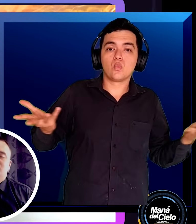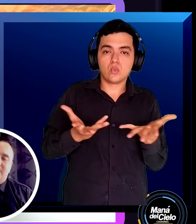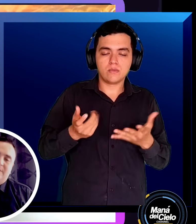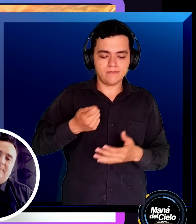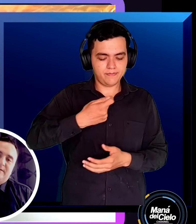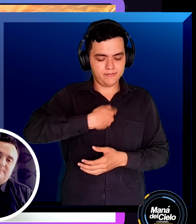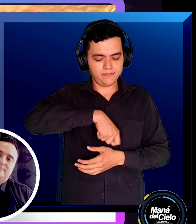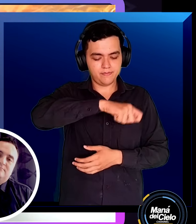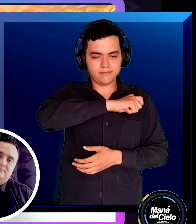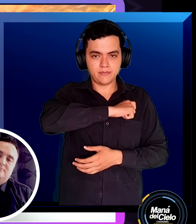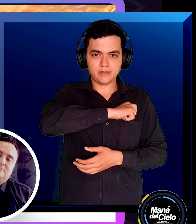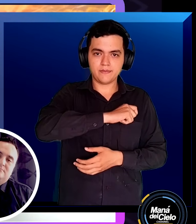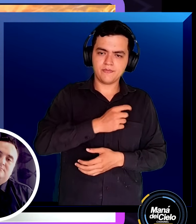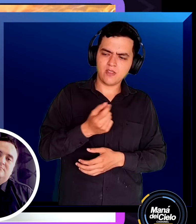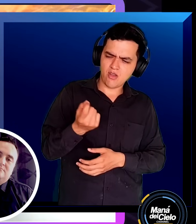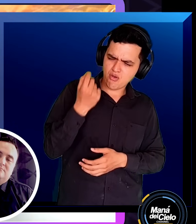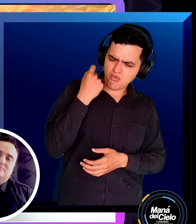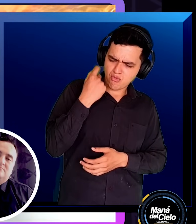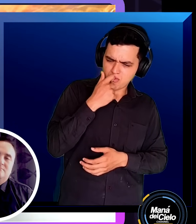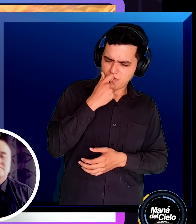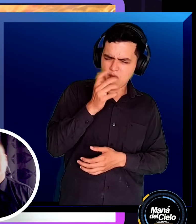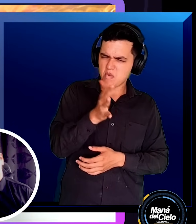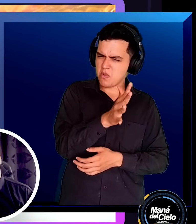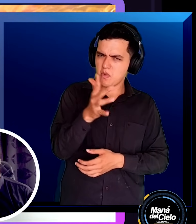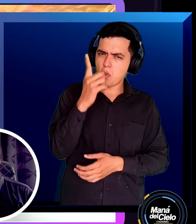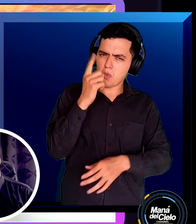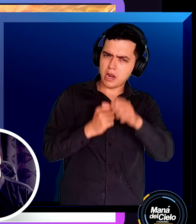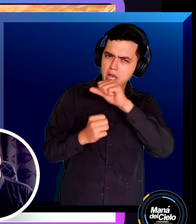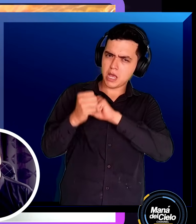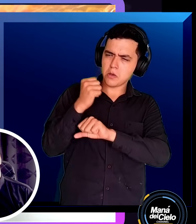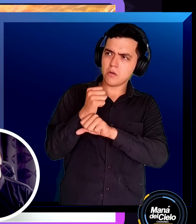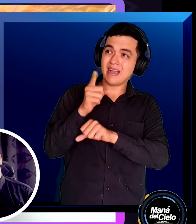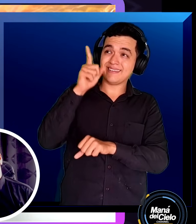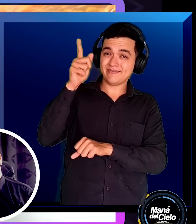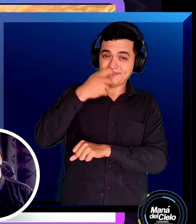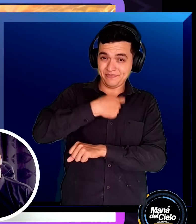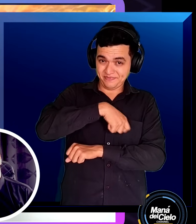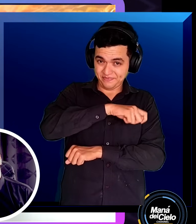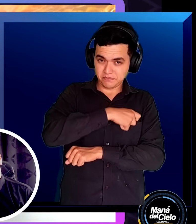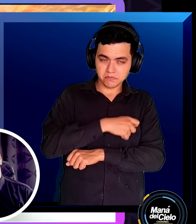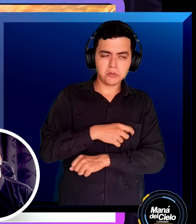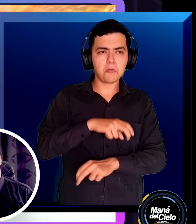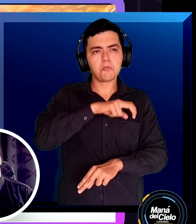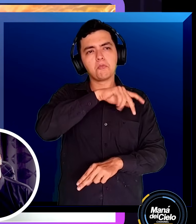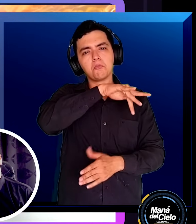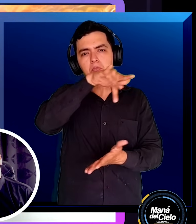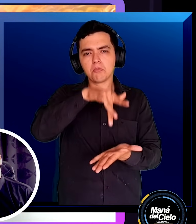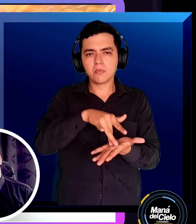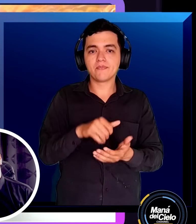Dios a través de usted. Dios liberó sus vidas y las transformó para la gloria de su nombre.